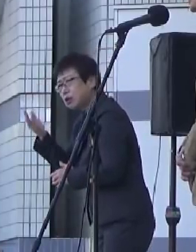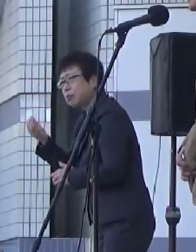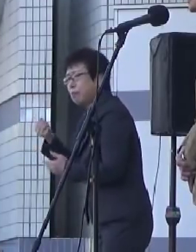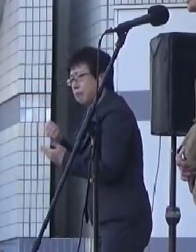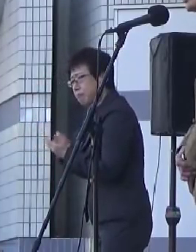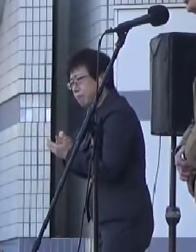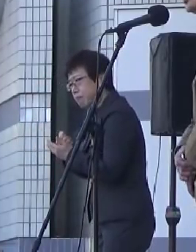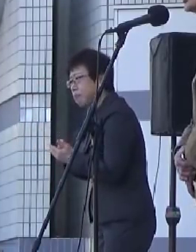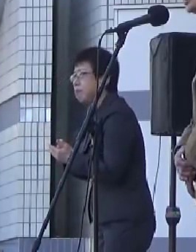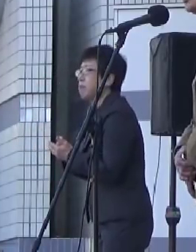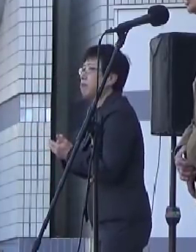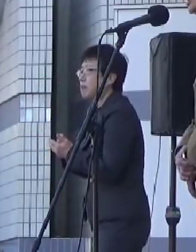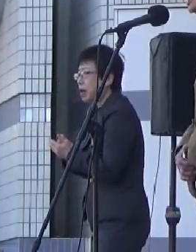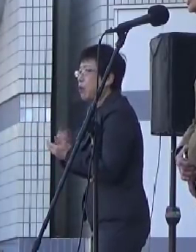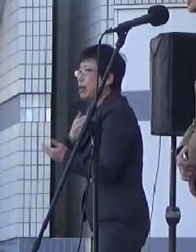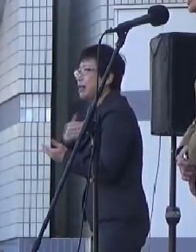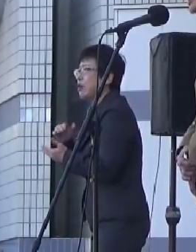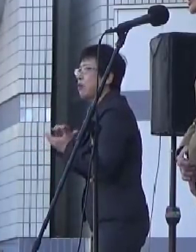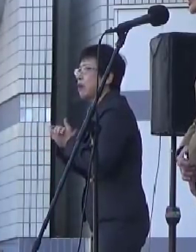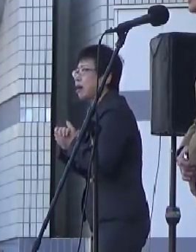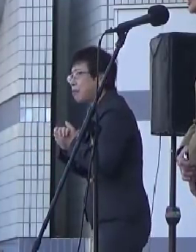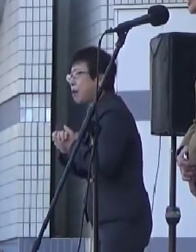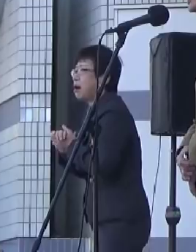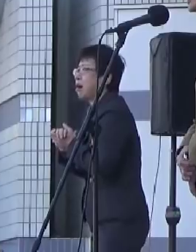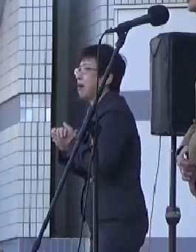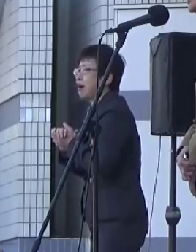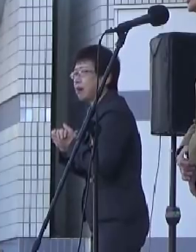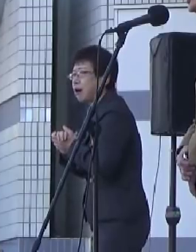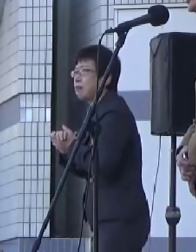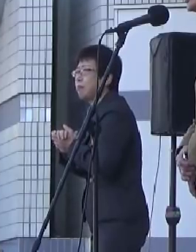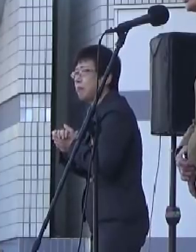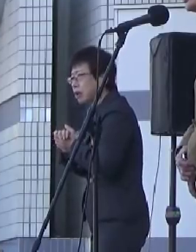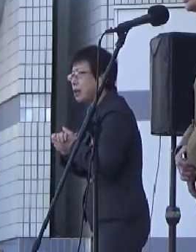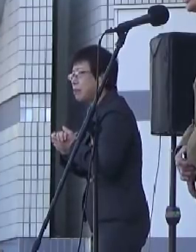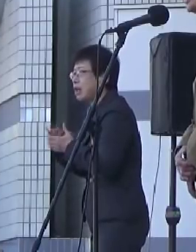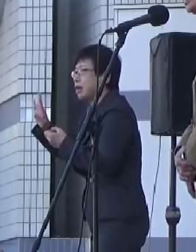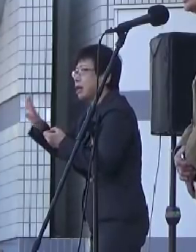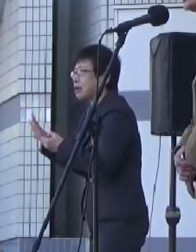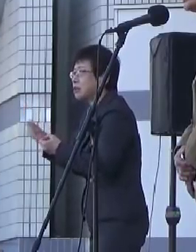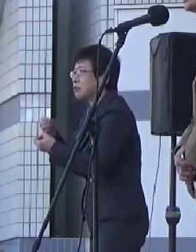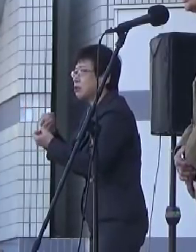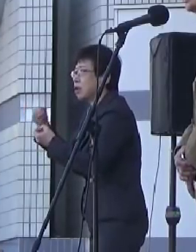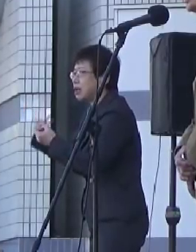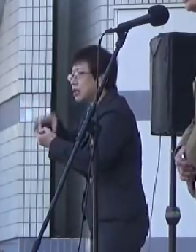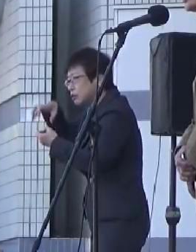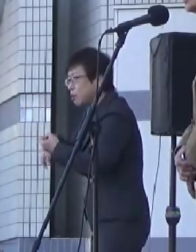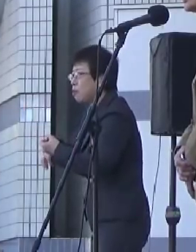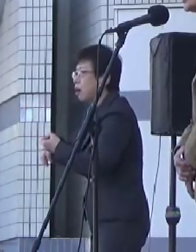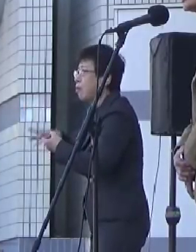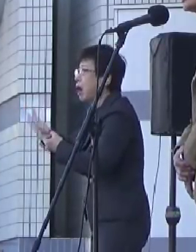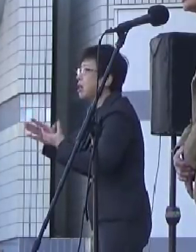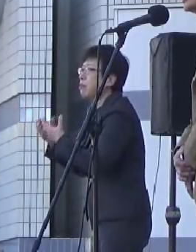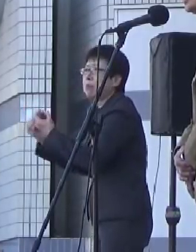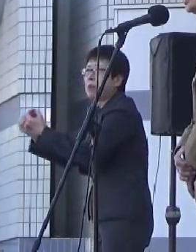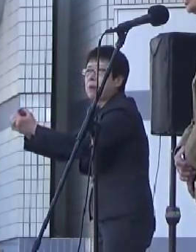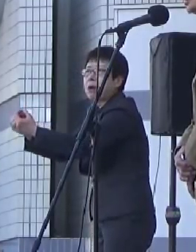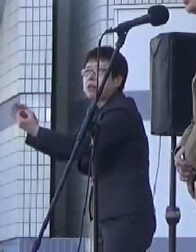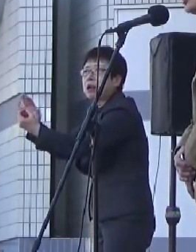で私たちの仲間が、まだ原発を潰しきれないうちに亡くなっ